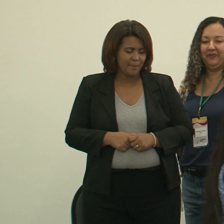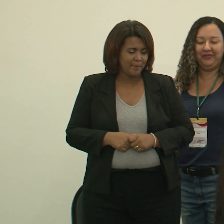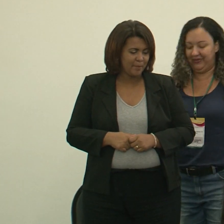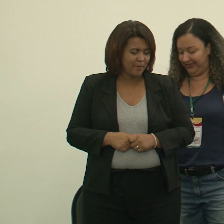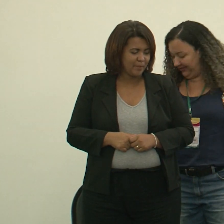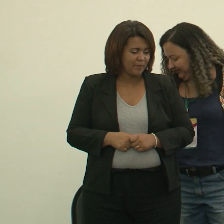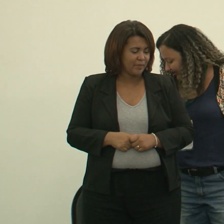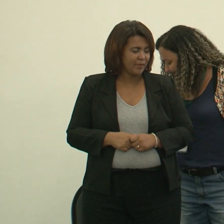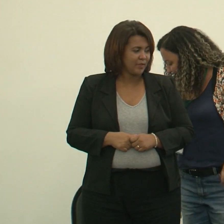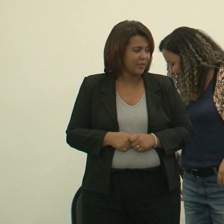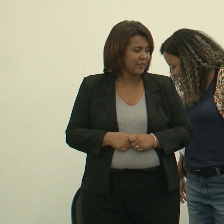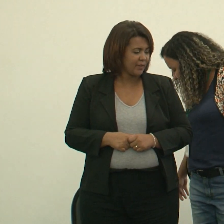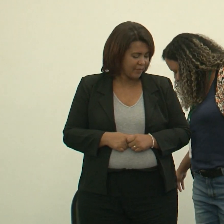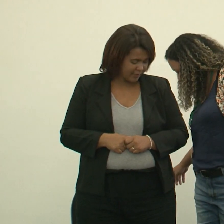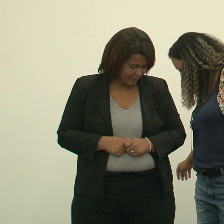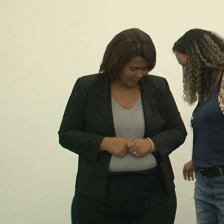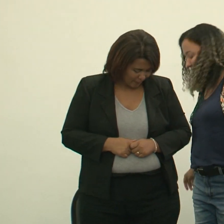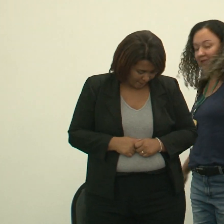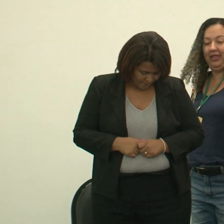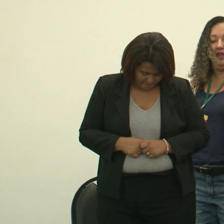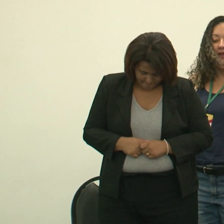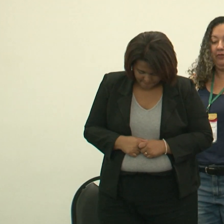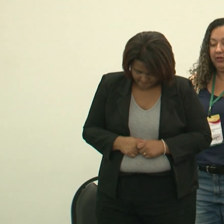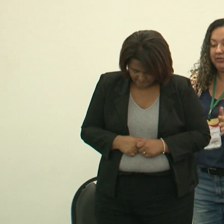A gente ensaiou, tá? Quem ia falar o quê?